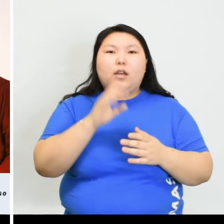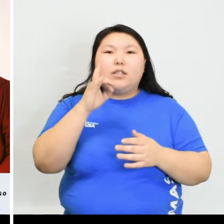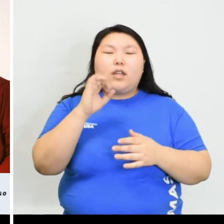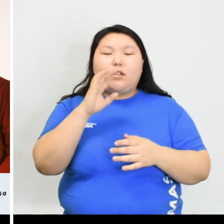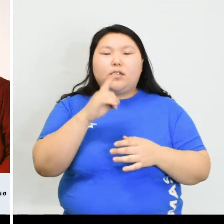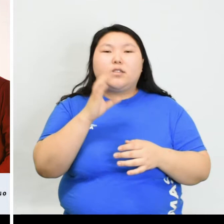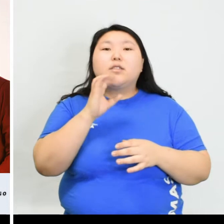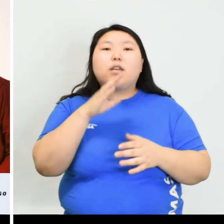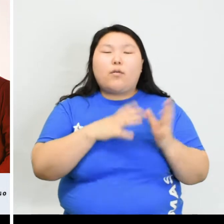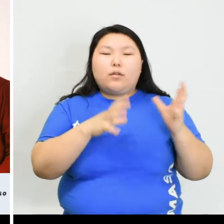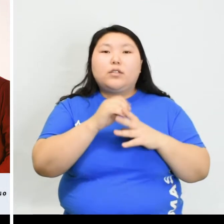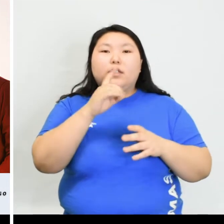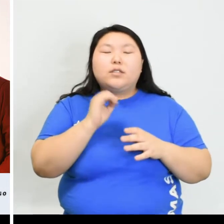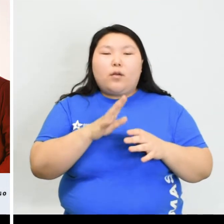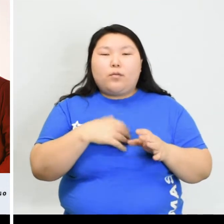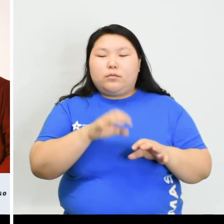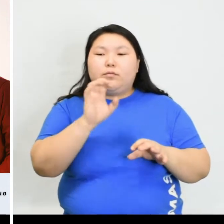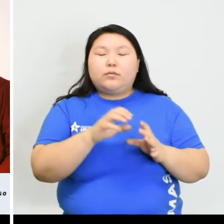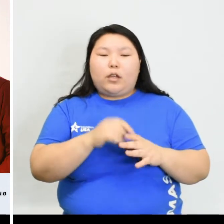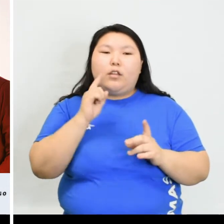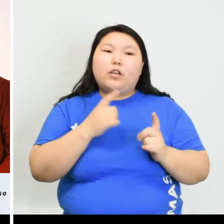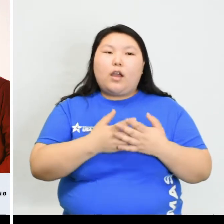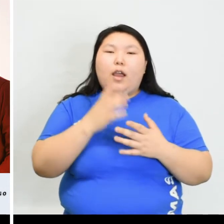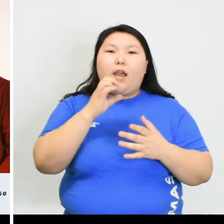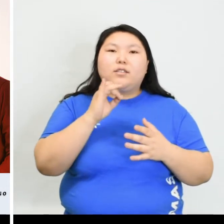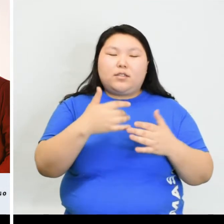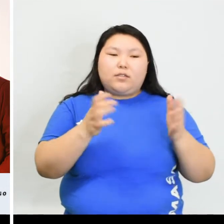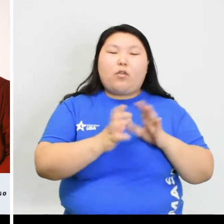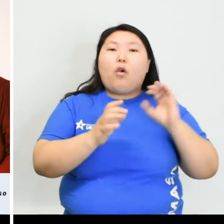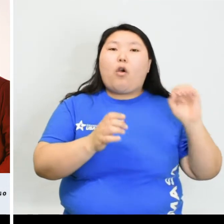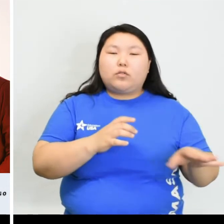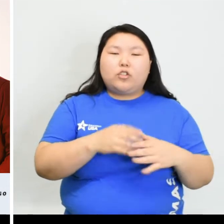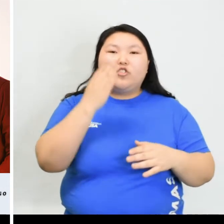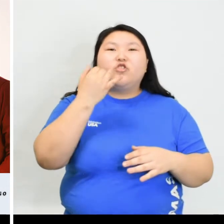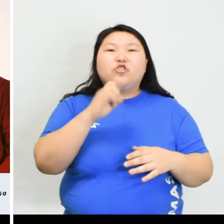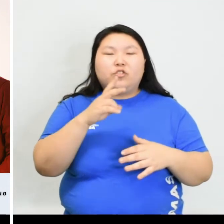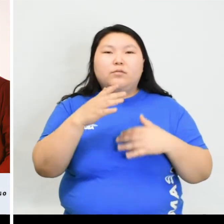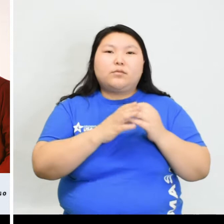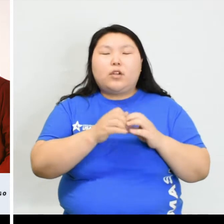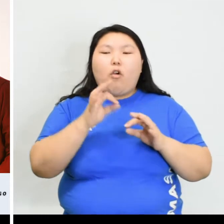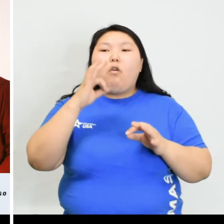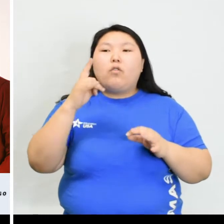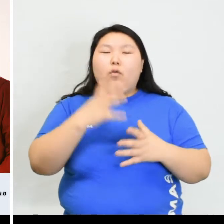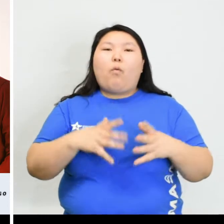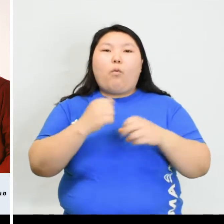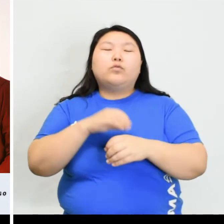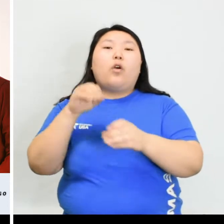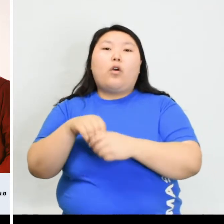сав нь нэг сав нэг юу хайрцаг руу орно. Шил мэл нь өөр нэг уут руу орно